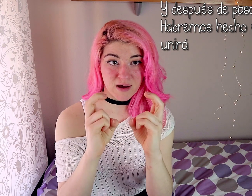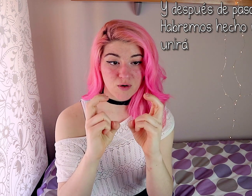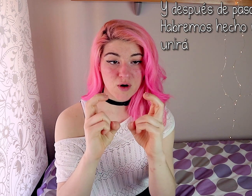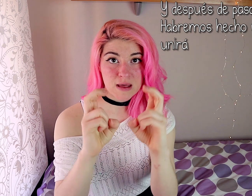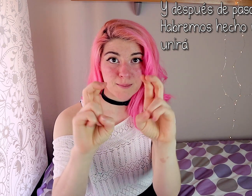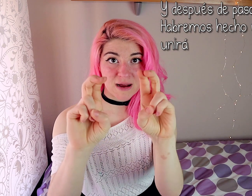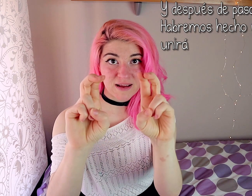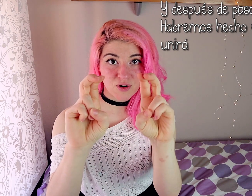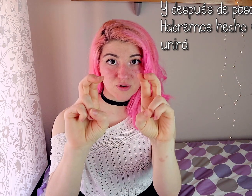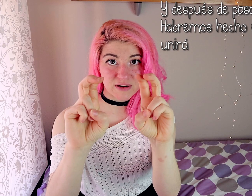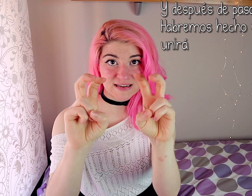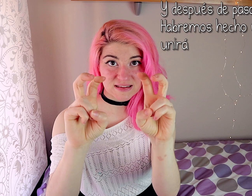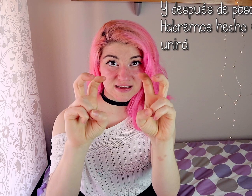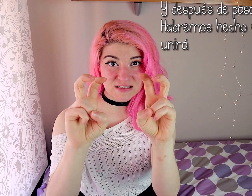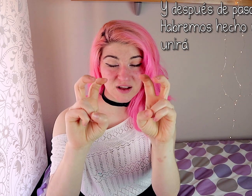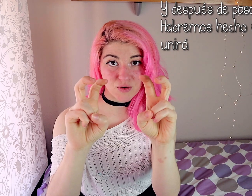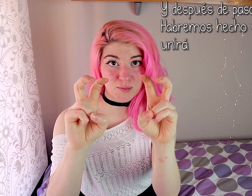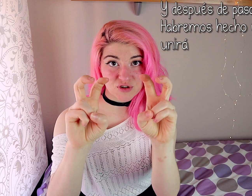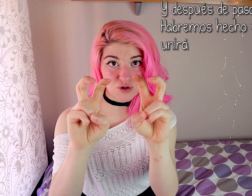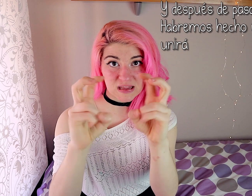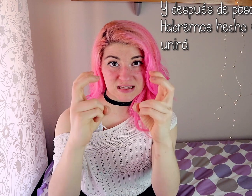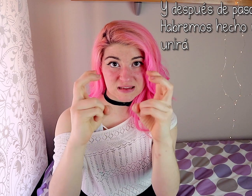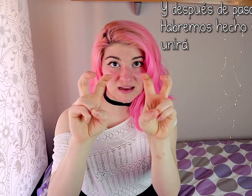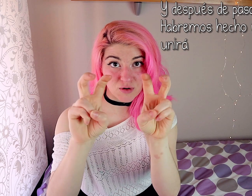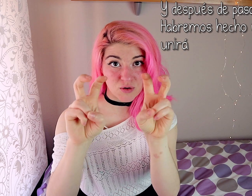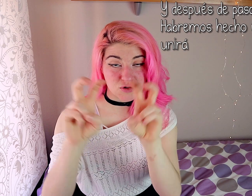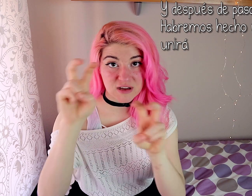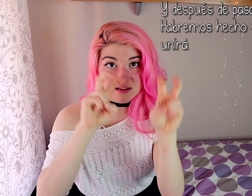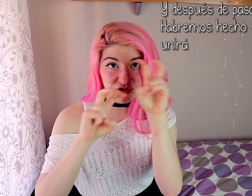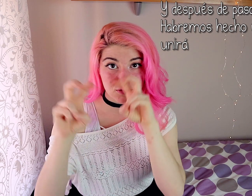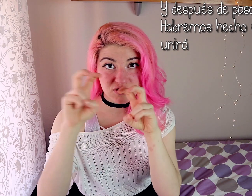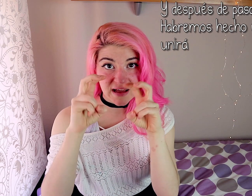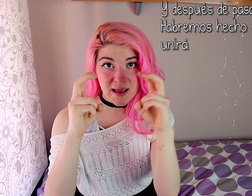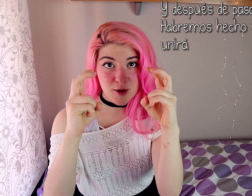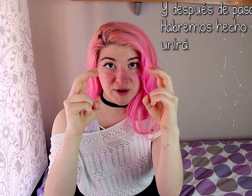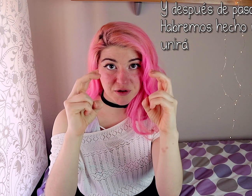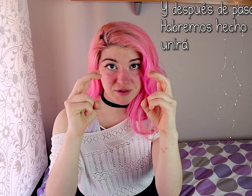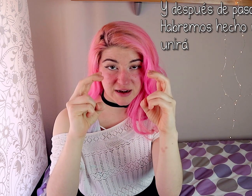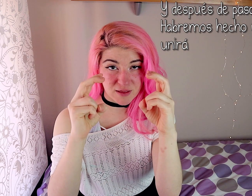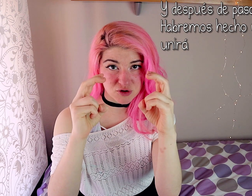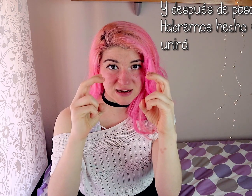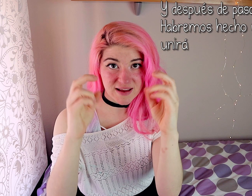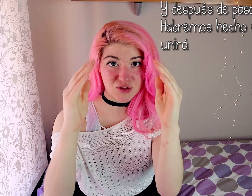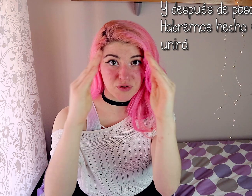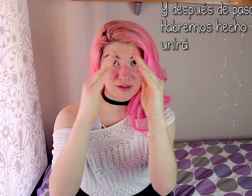abajo, ¿vale? Con este signo que hemos hecho antes de los ganchos de buscar, pero cerrados, ¿vale? Entonces,